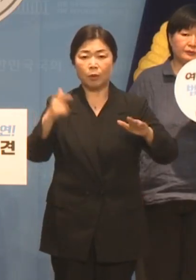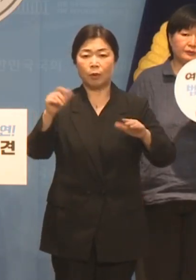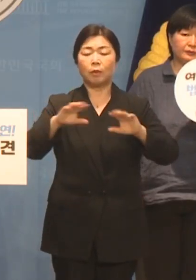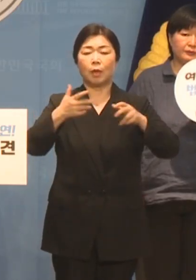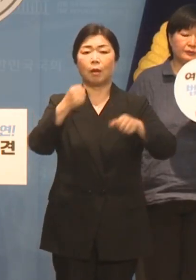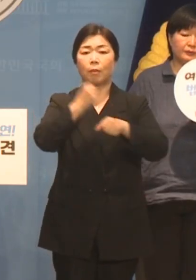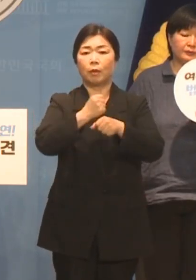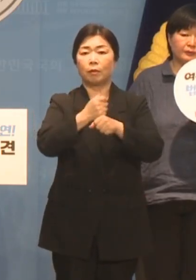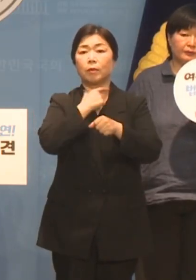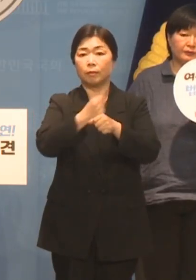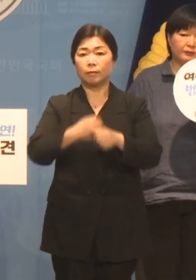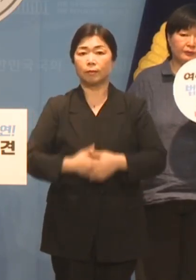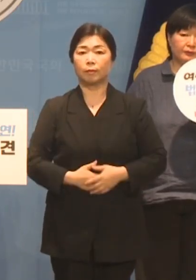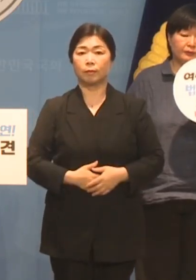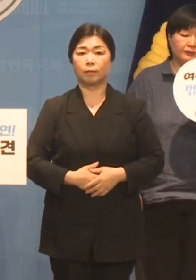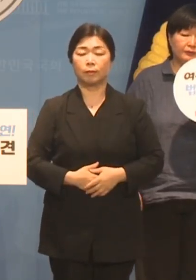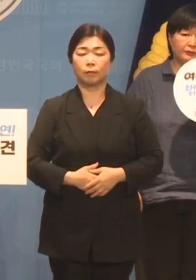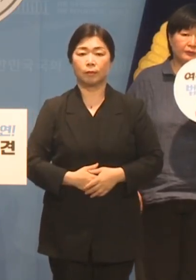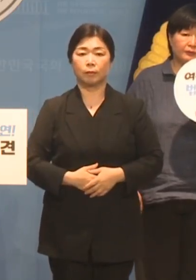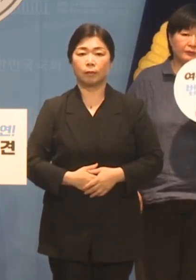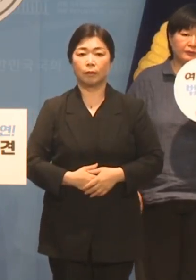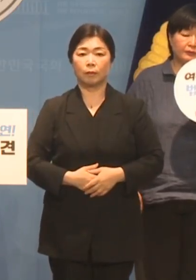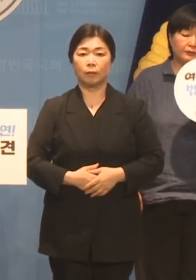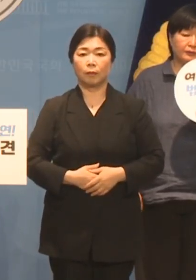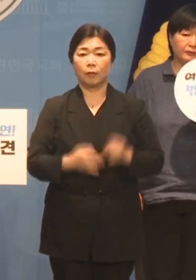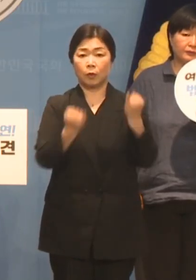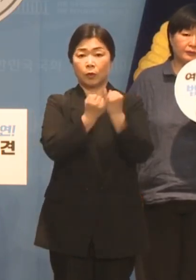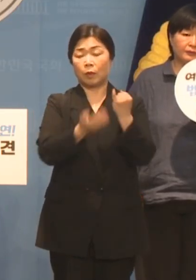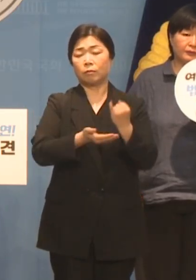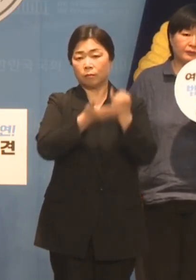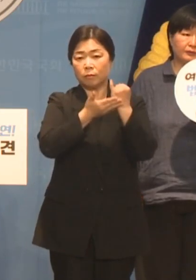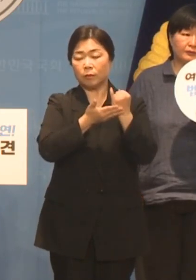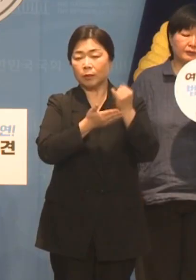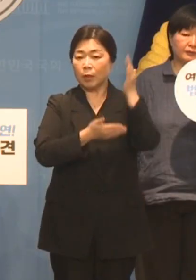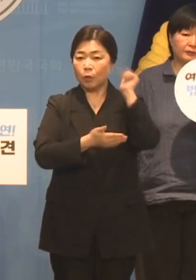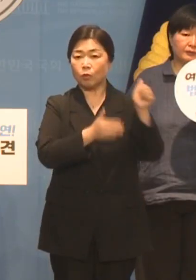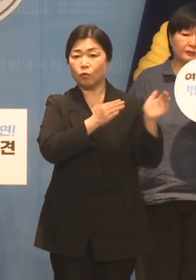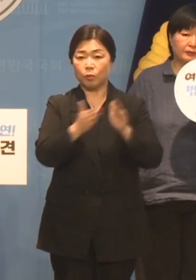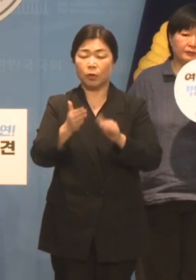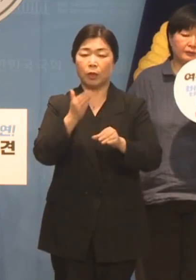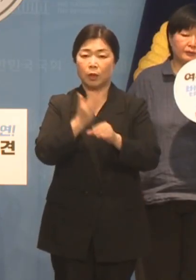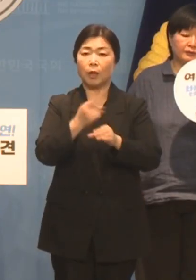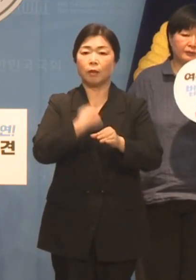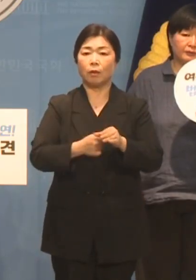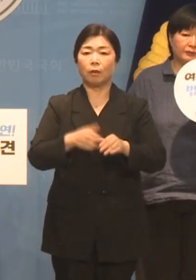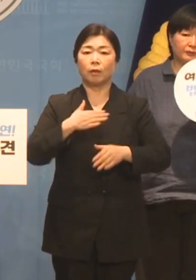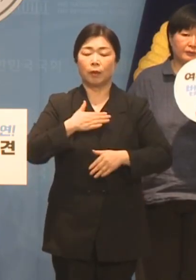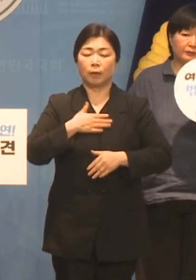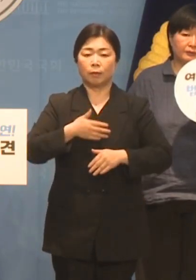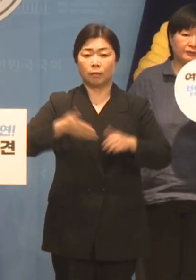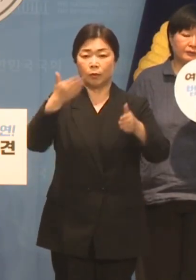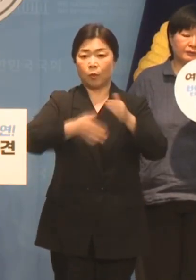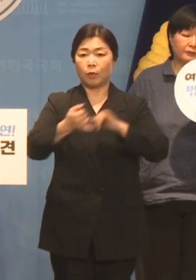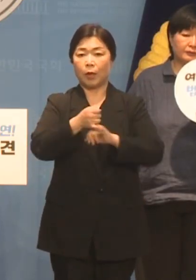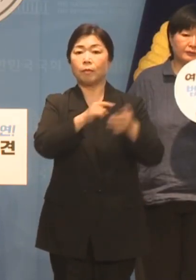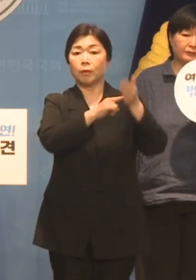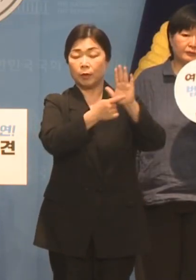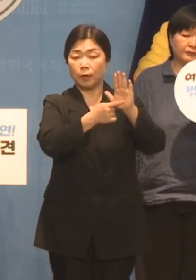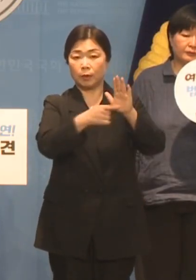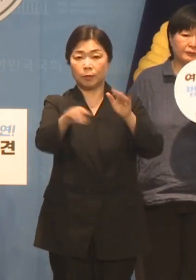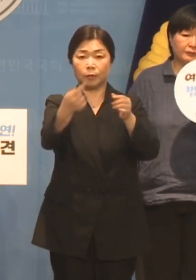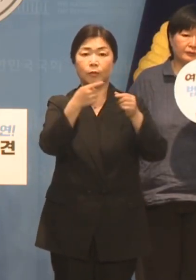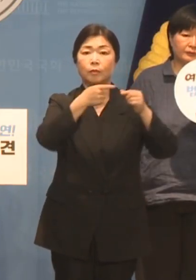만들겠습니다. 페미니스트 대통령 후보 김재현이 준비한 성평등 공약을 발표하겠습니다.